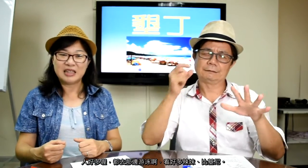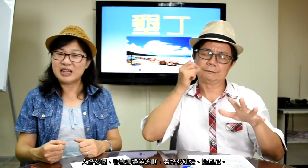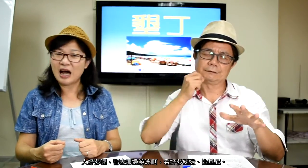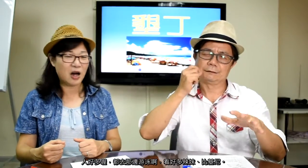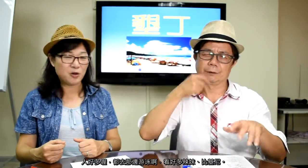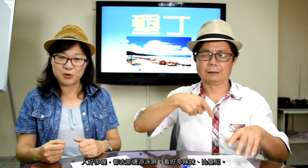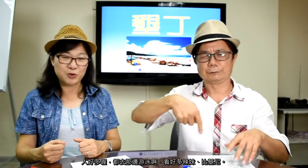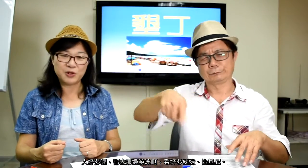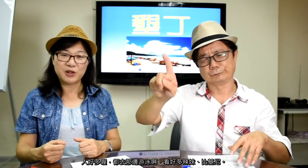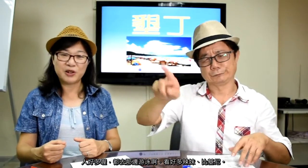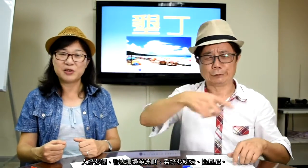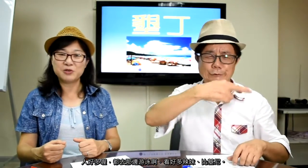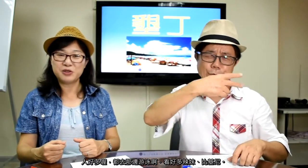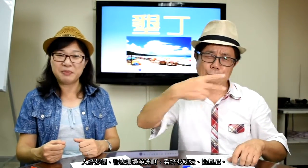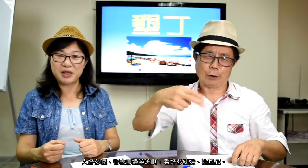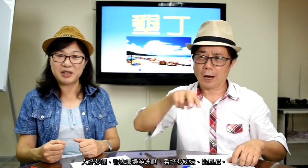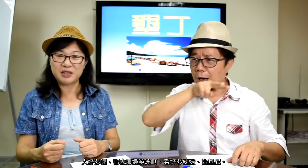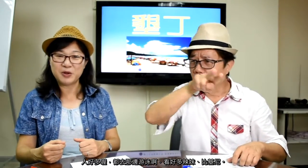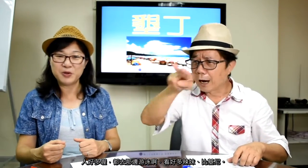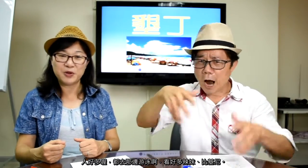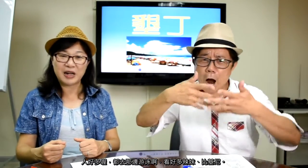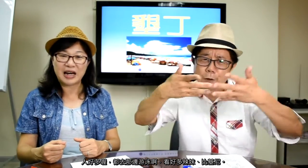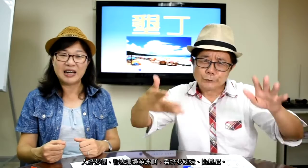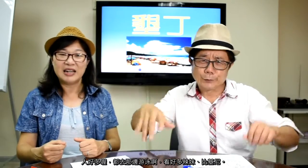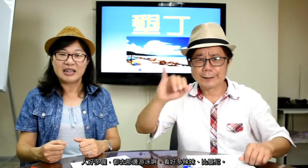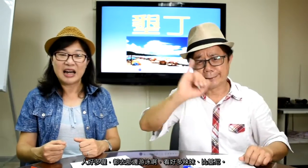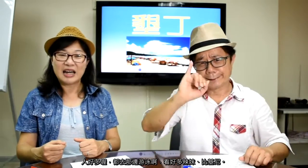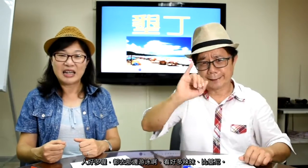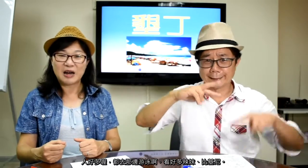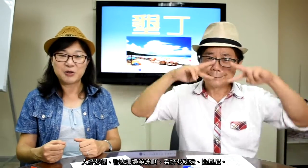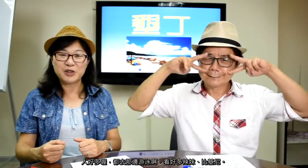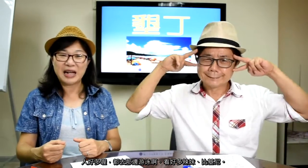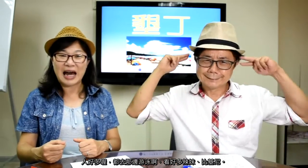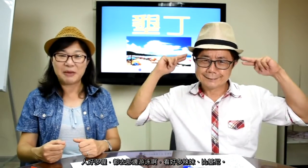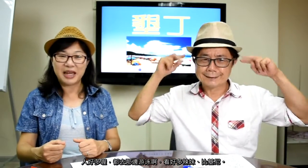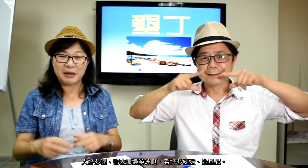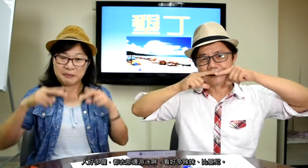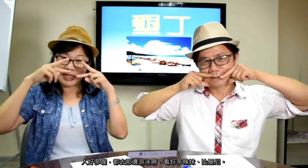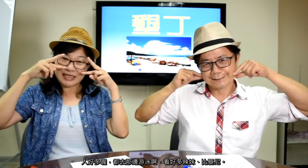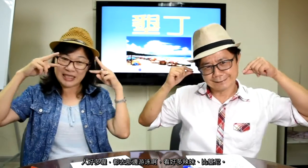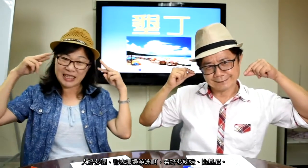人好多，都去那边游泳啦，看好多辣妹比基尼。